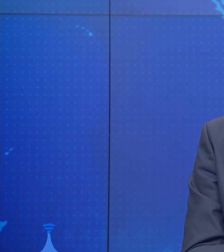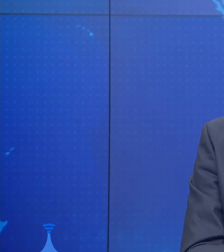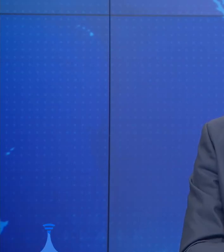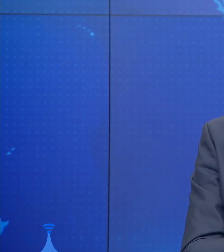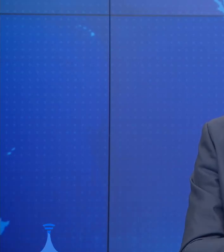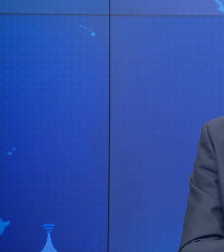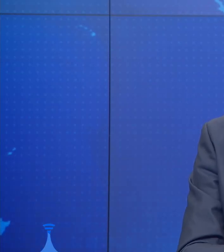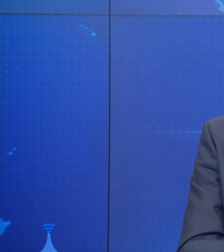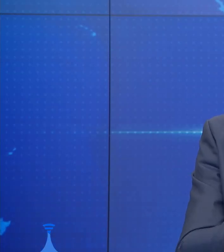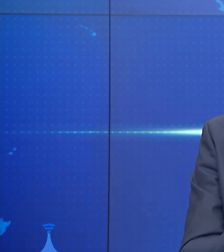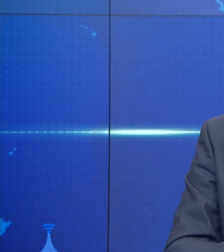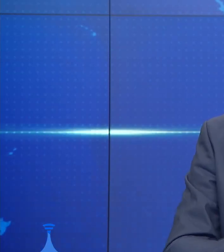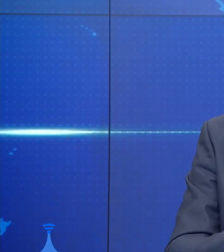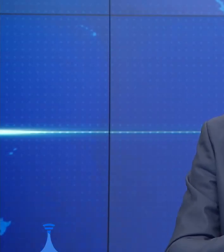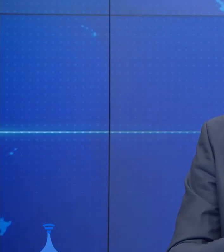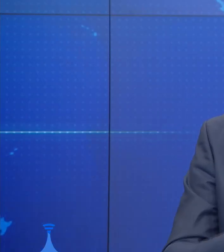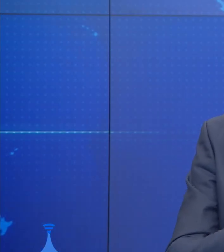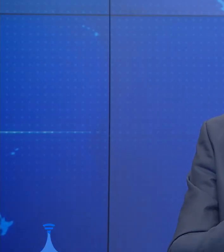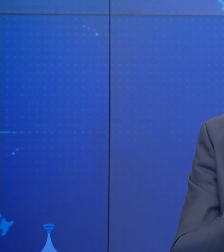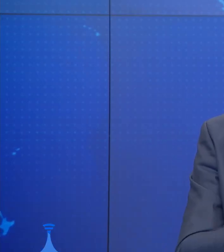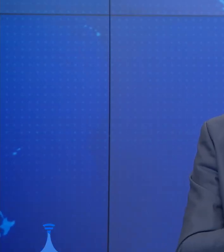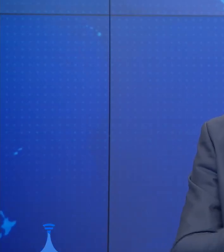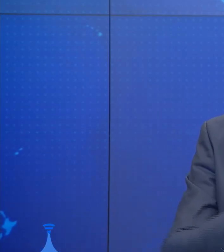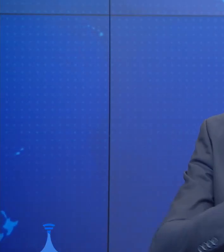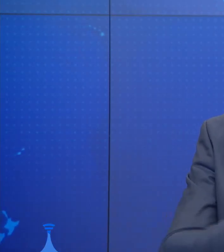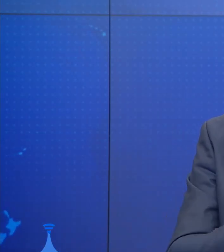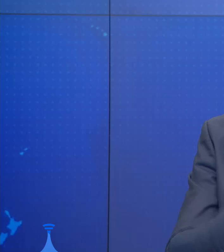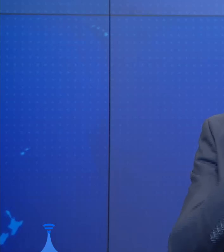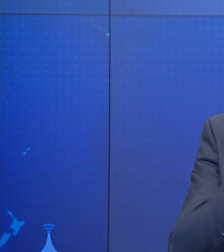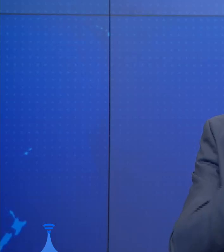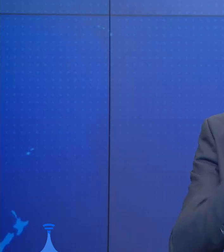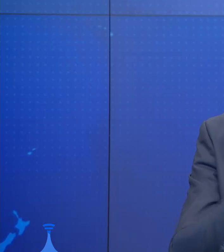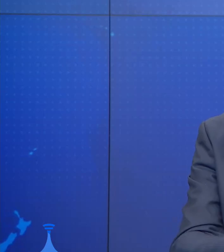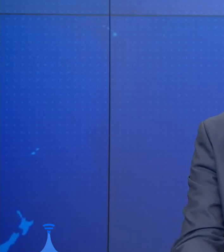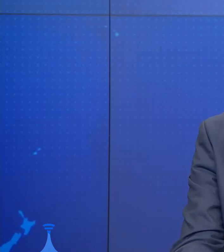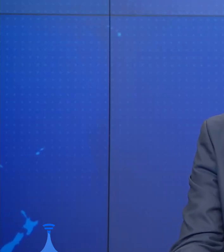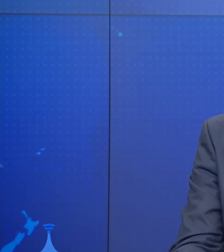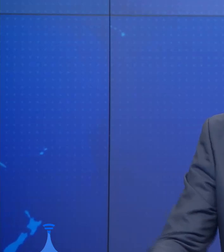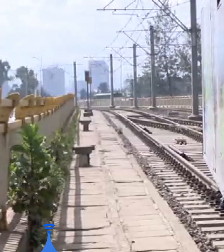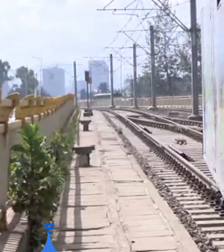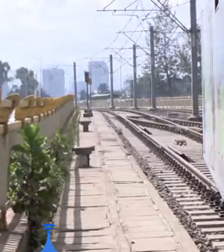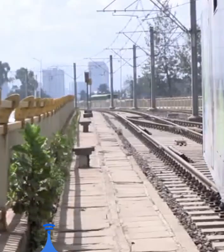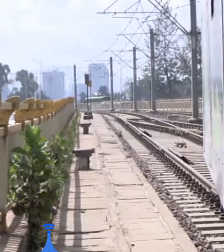አገልግሎቱ በቴክኖሎጂ የተደገፈ ለማድረግ የሙከራ ስራ መጀመሩን ገልጸዋል።